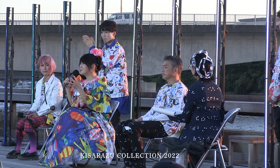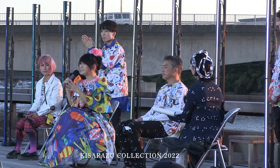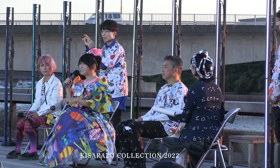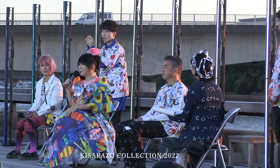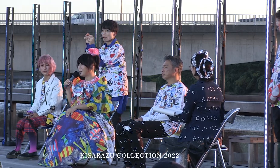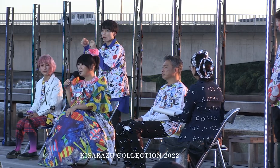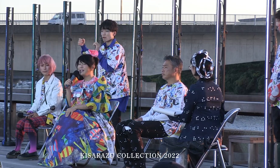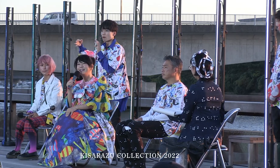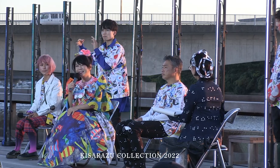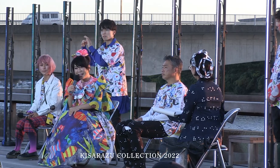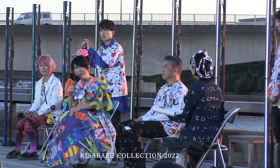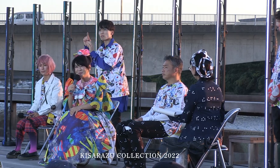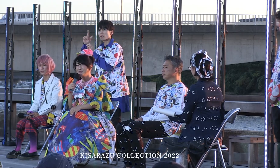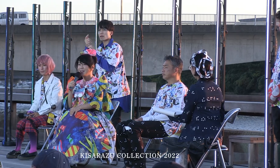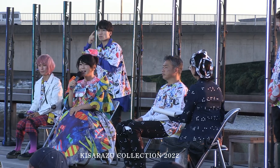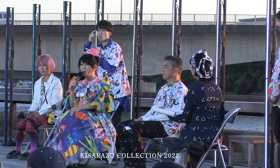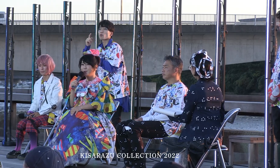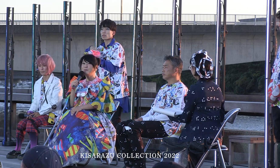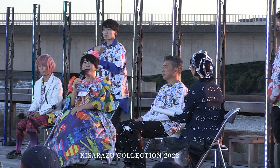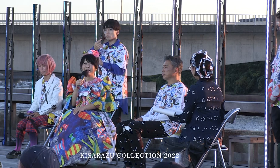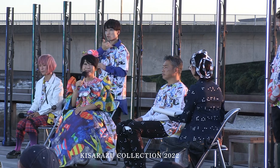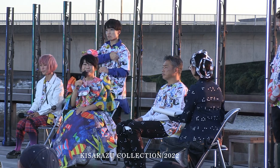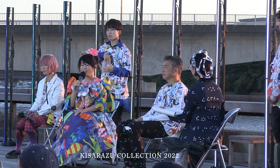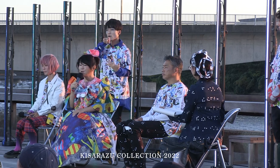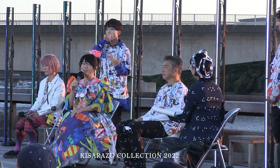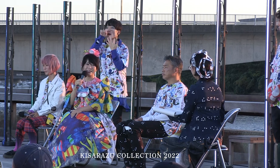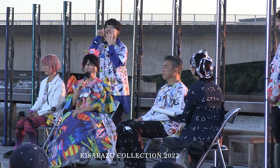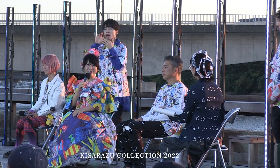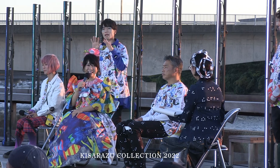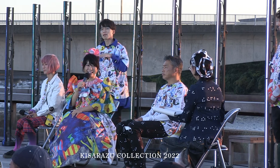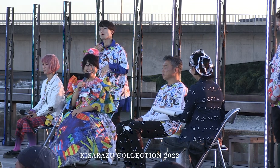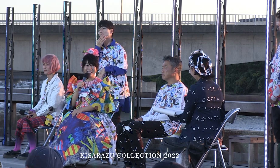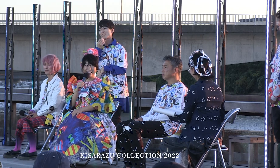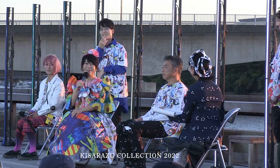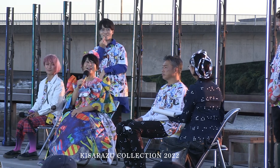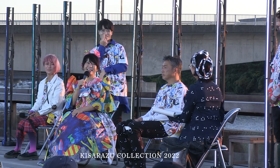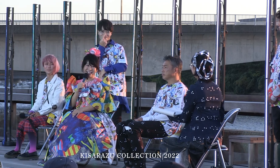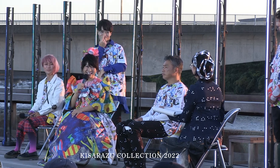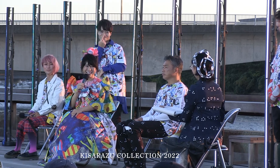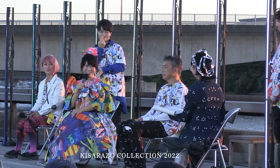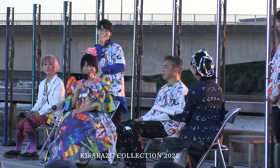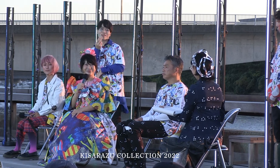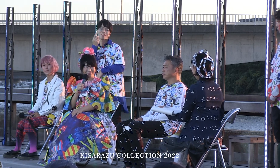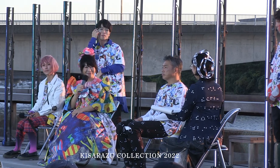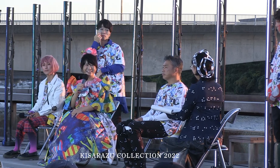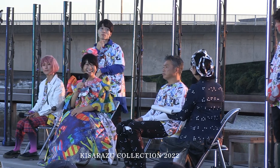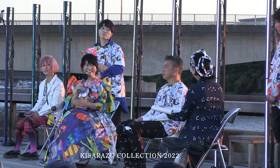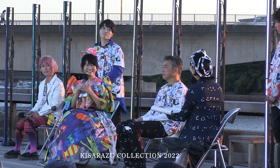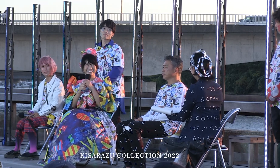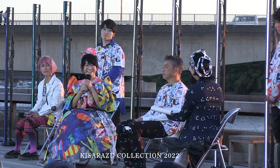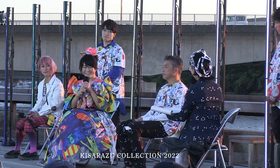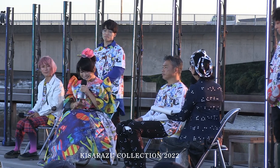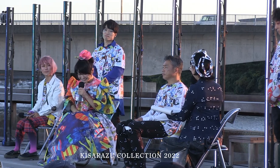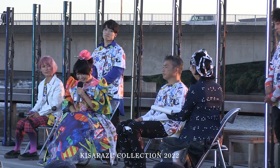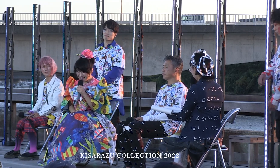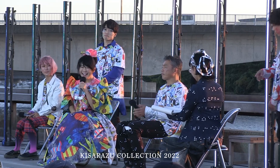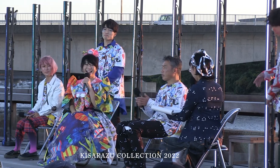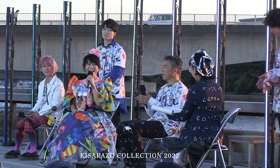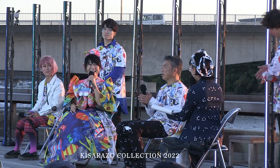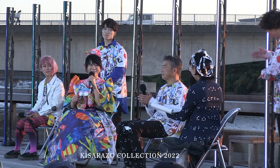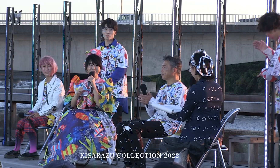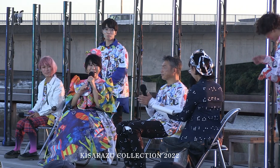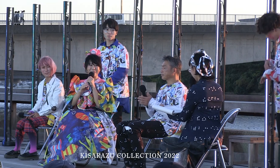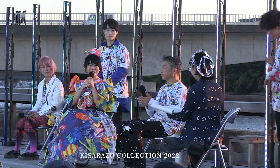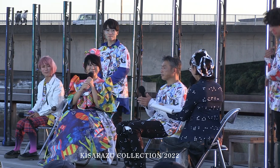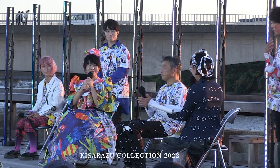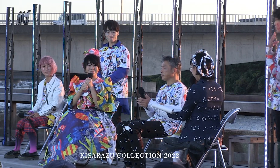自分の人生を生きて、今すごく幸せです。よかったです。 ありがとうございます。自分